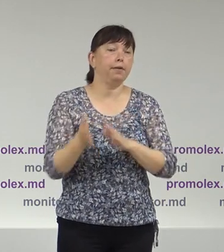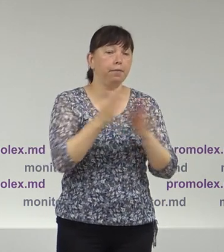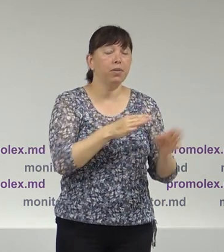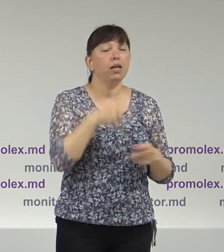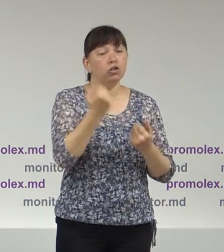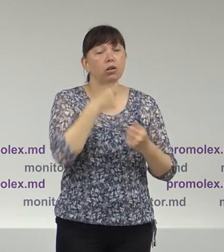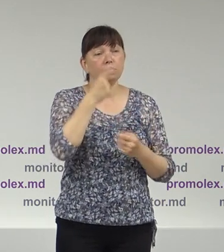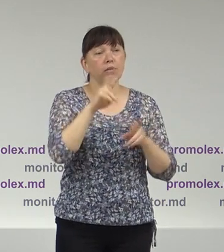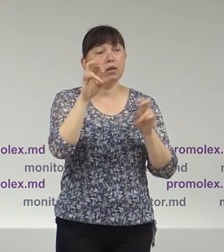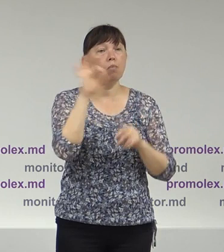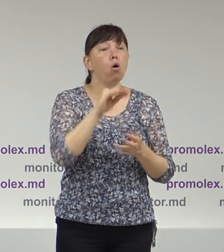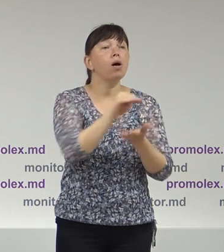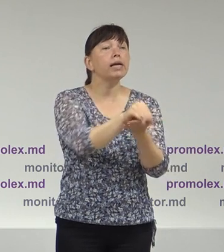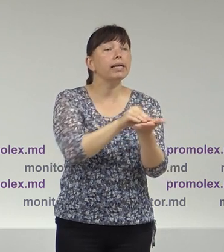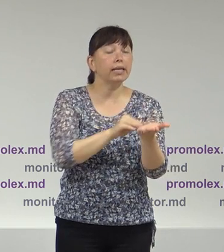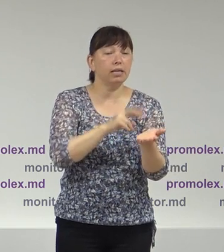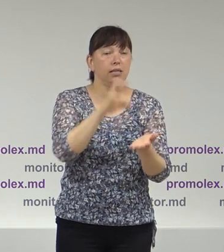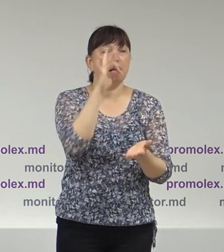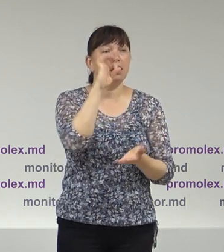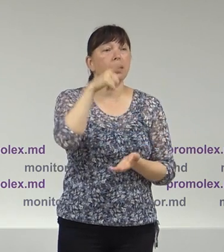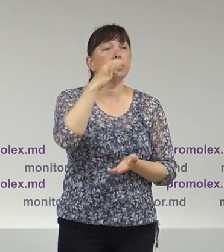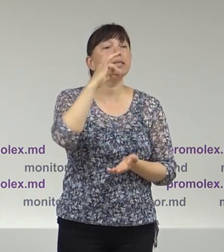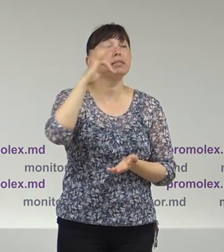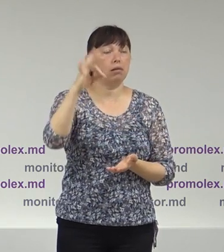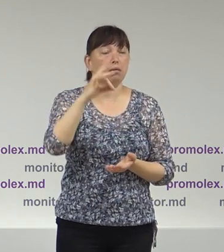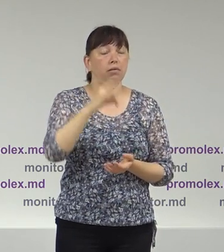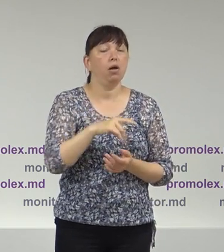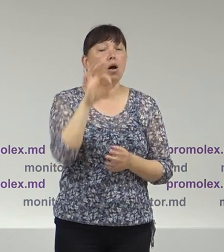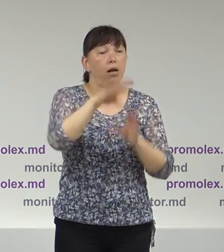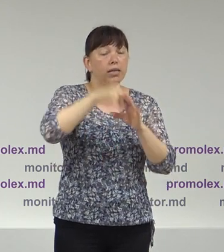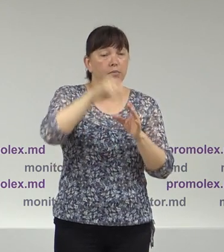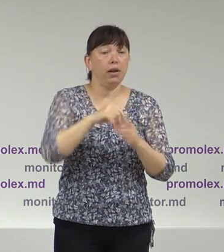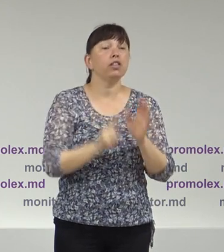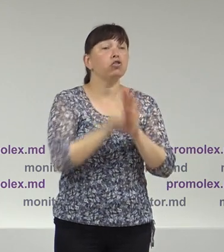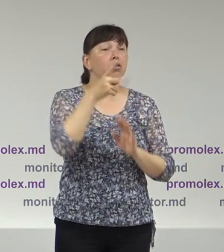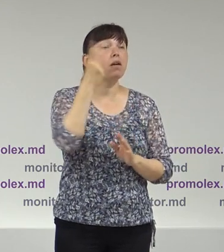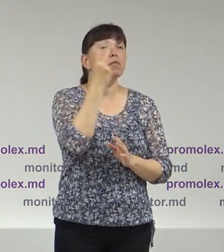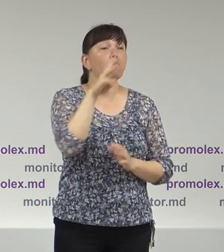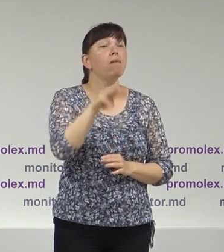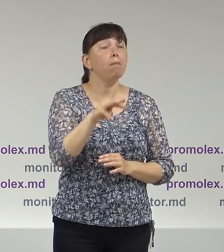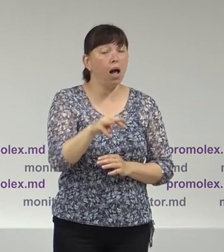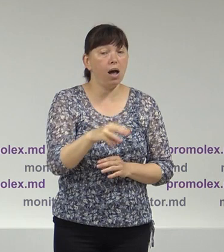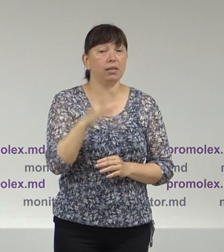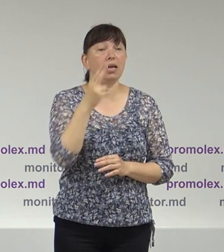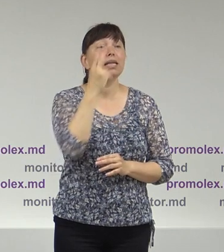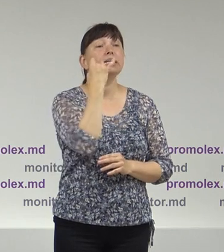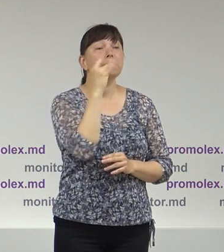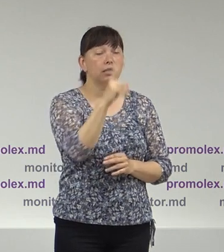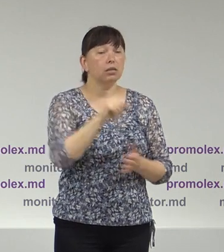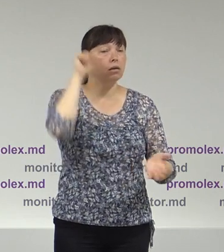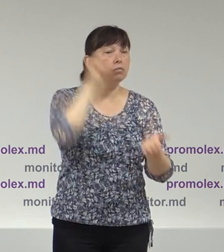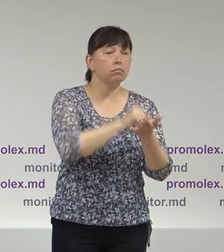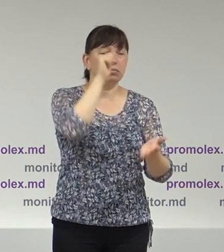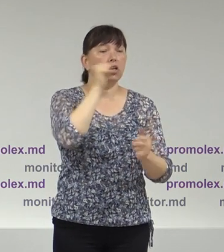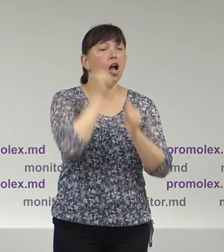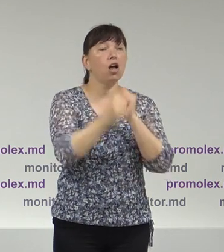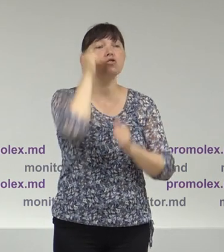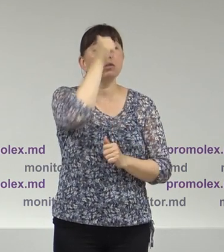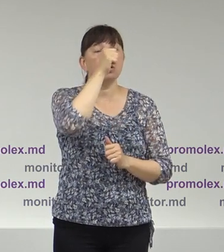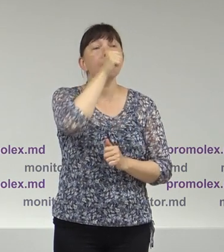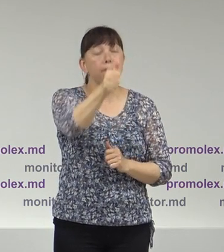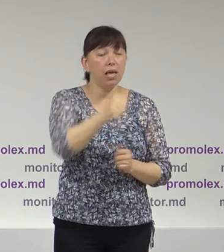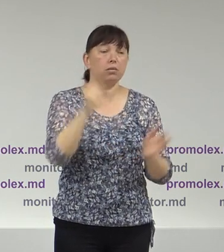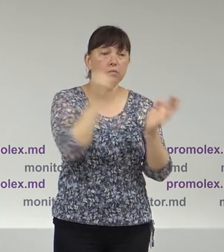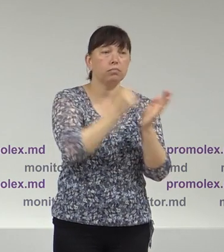de